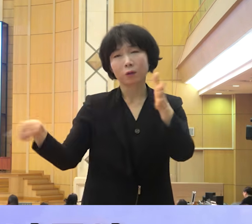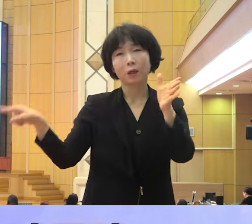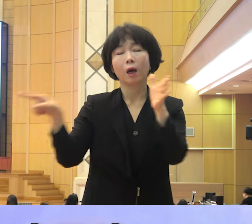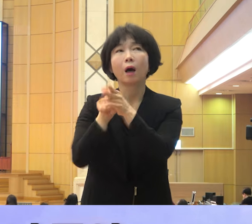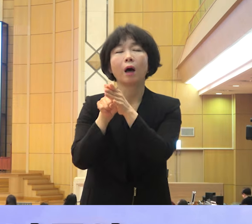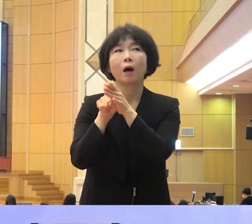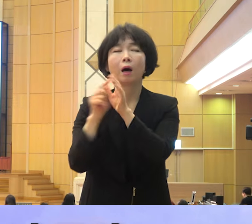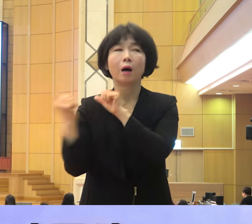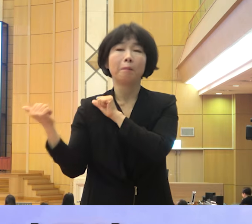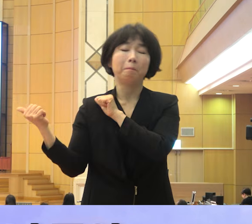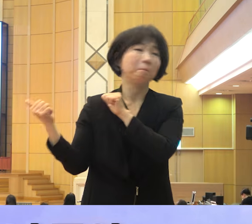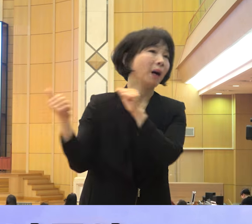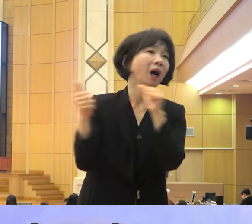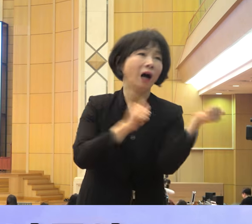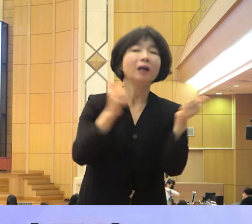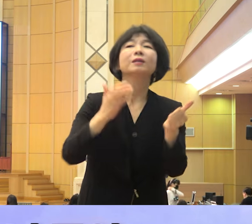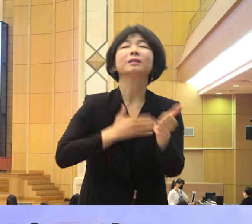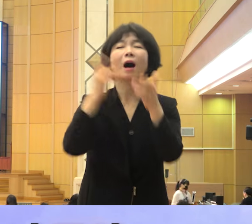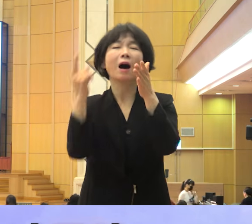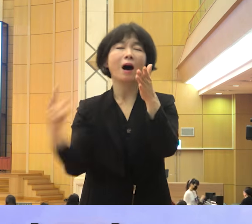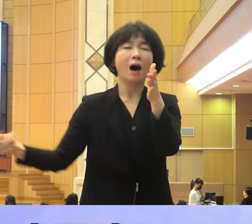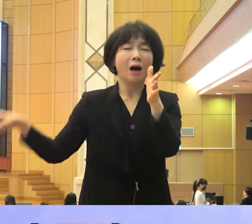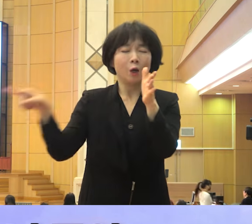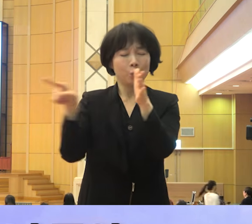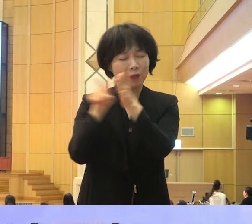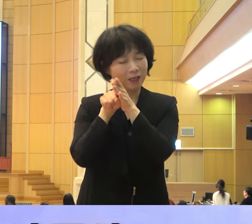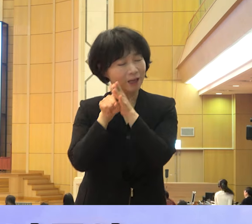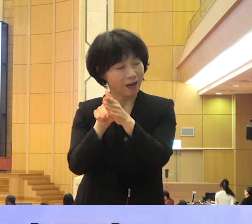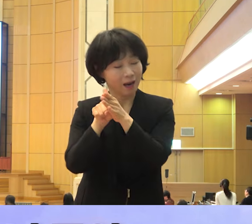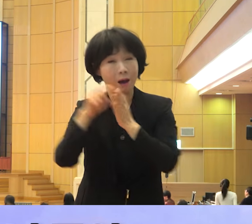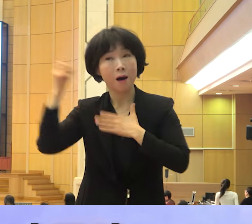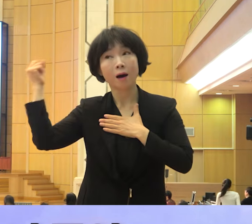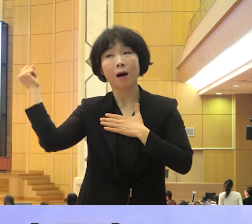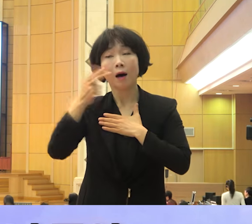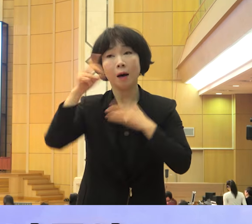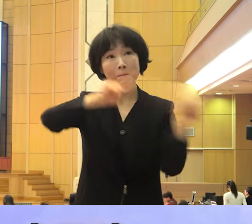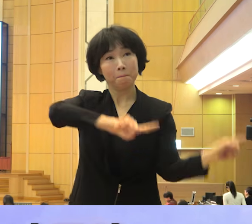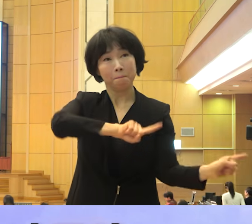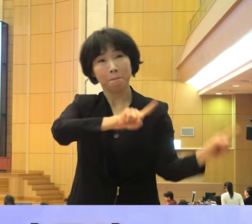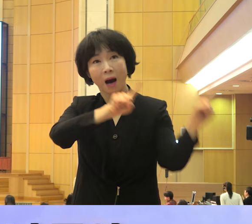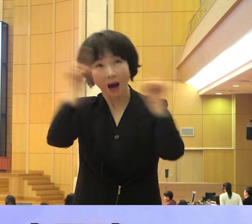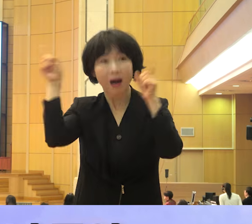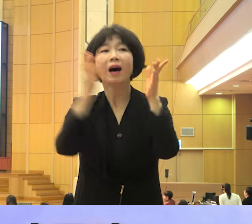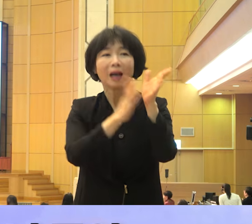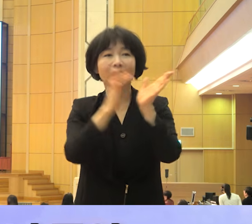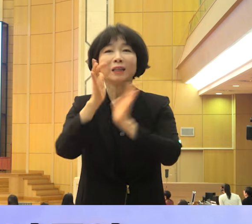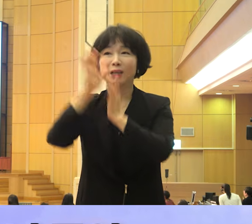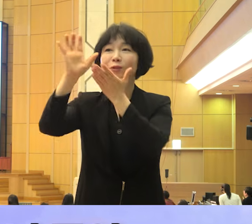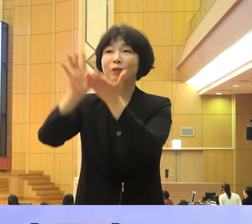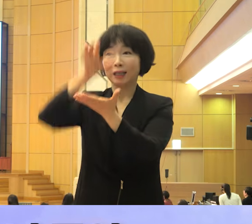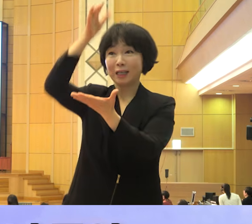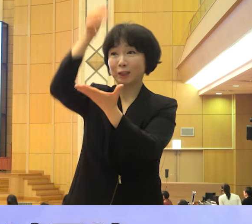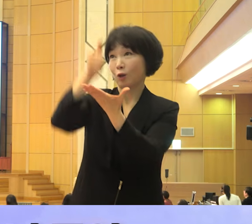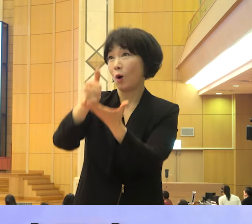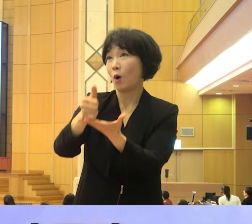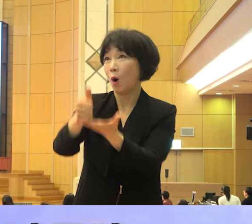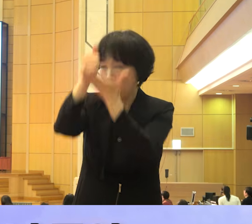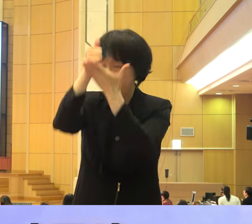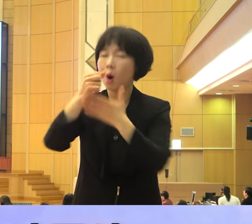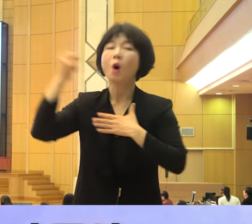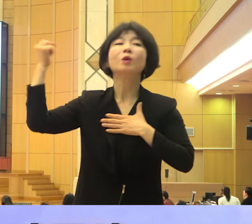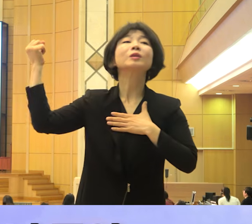날 위해 죽으신, 날 위해 다시 사신 예수 그리스도,